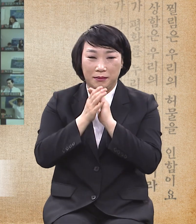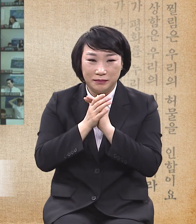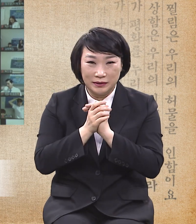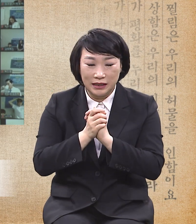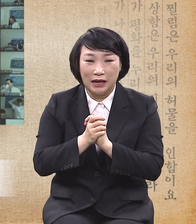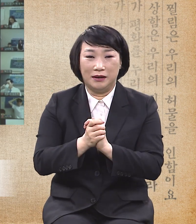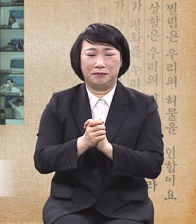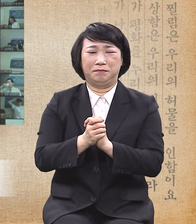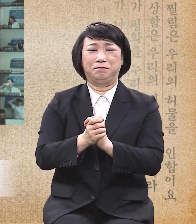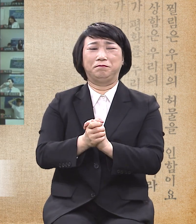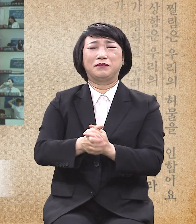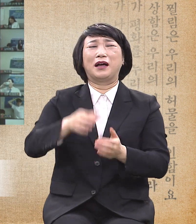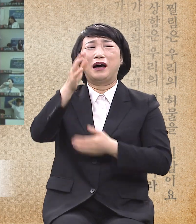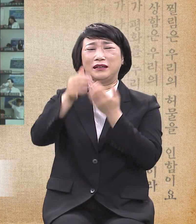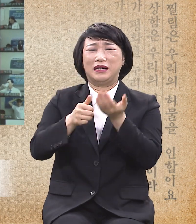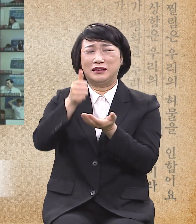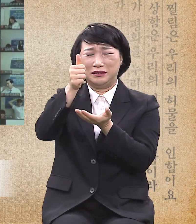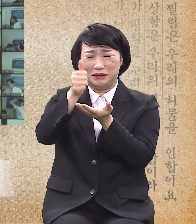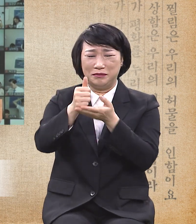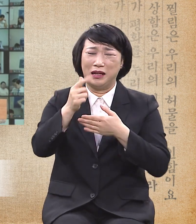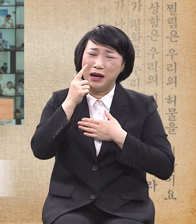하나님 우리 아버지